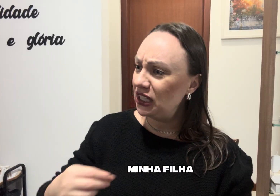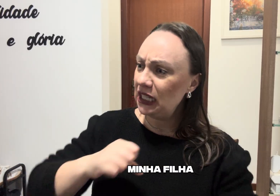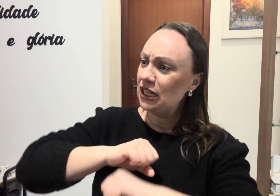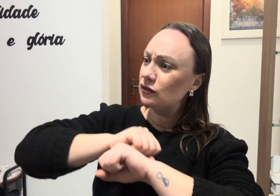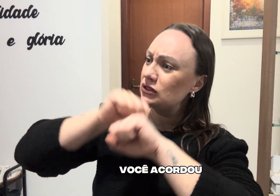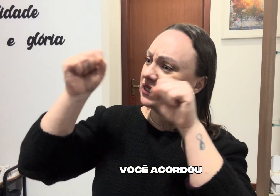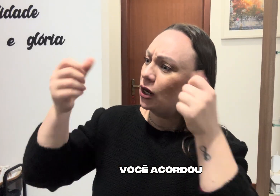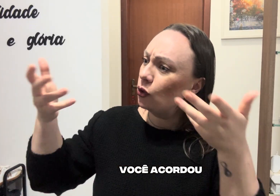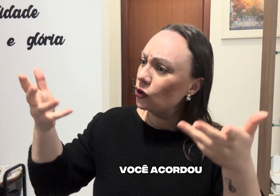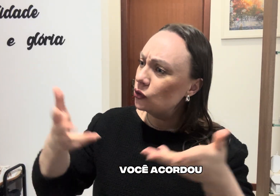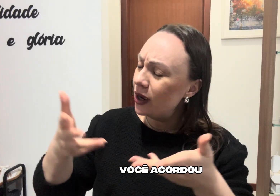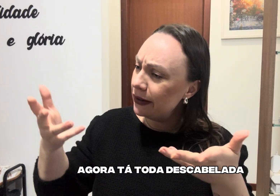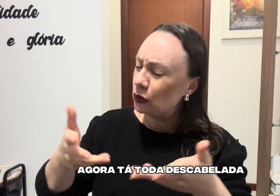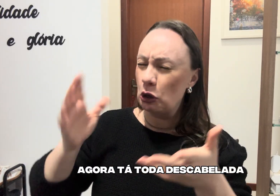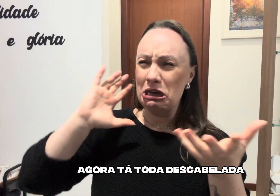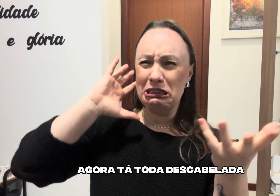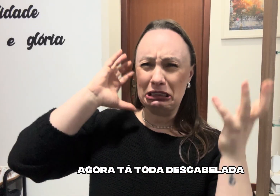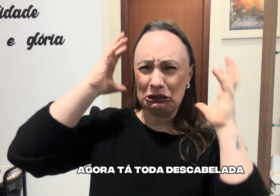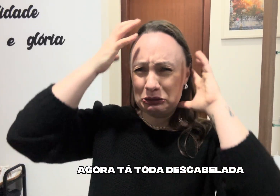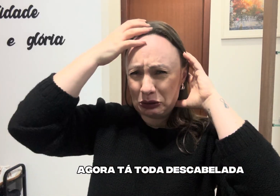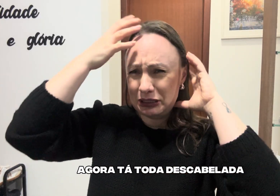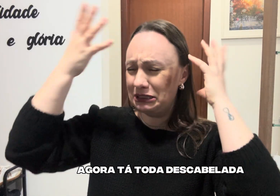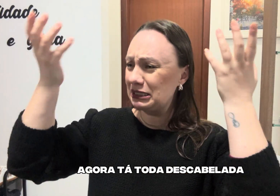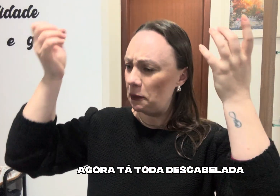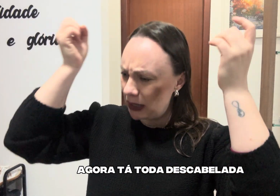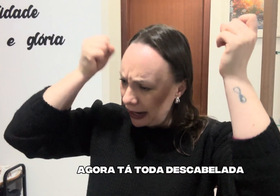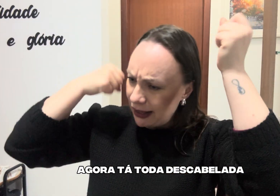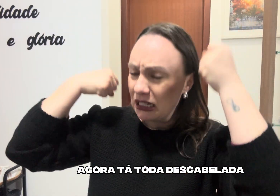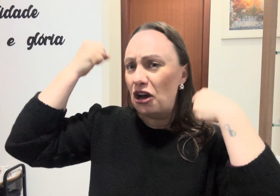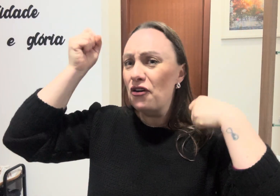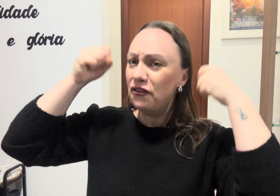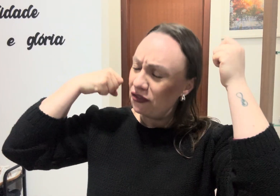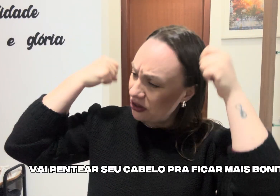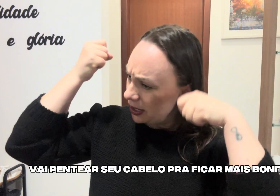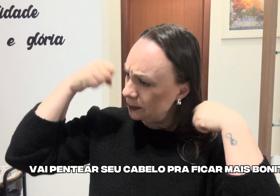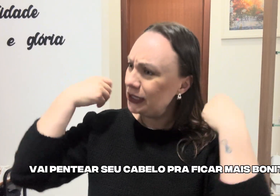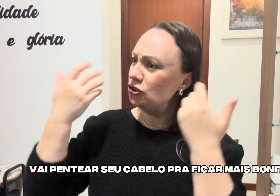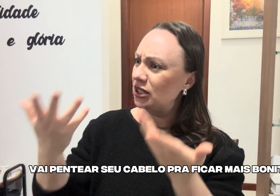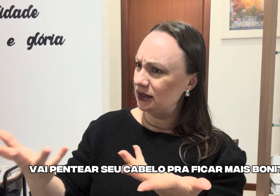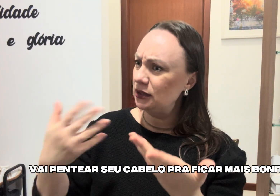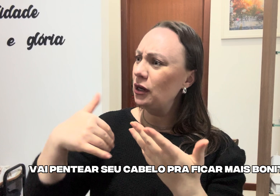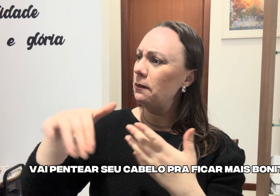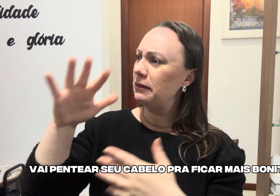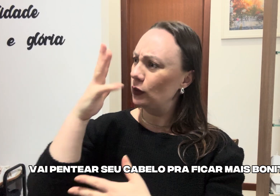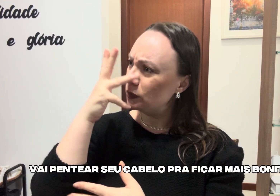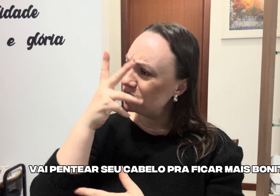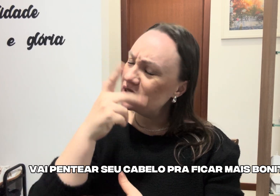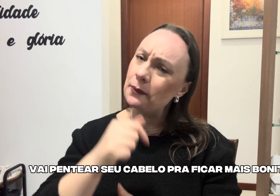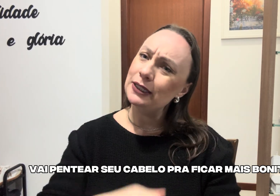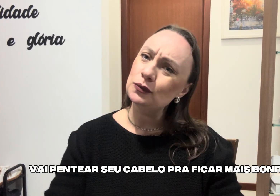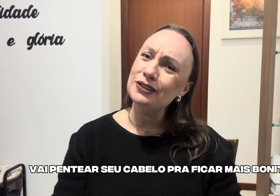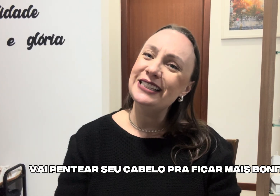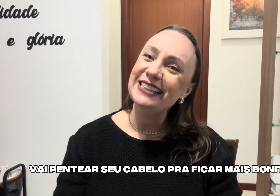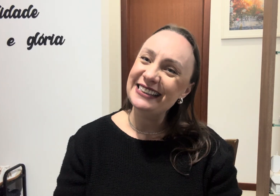filha, você acordou agora, tá toda descabelada. Vai pentear seu cabelo para ficar mais